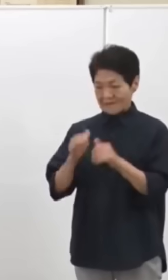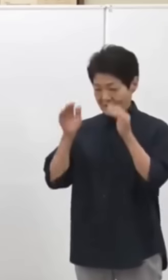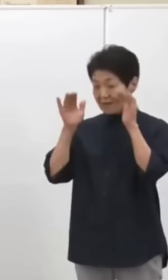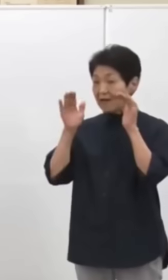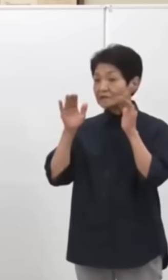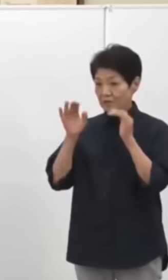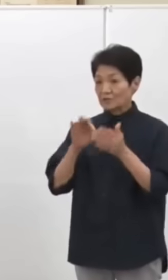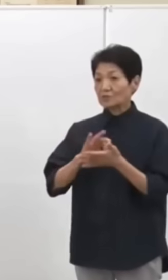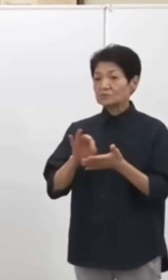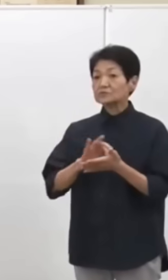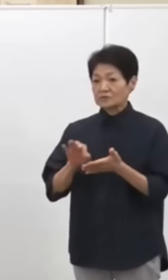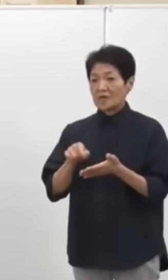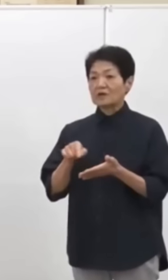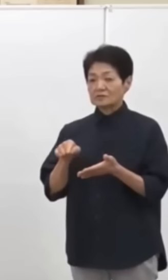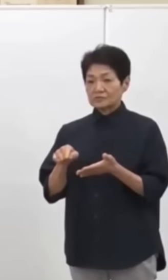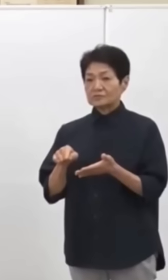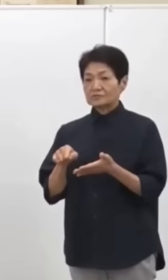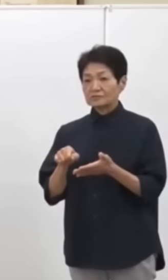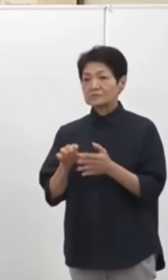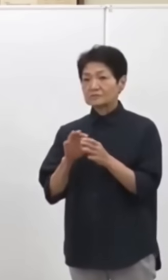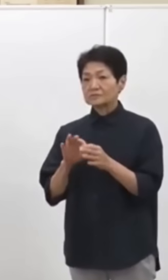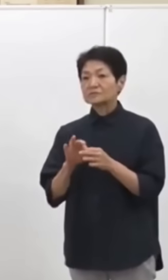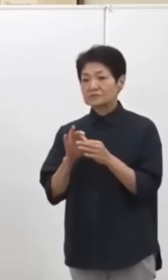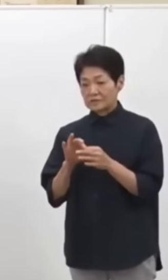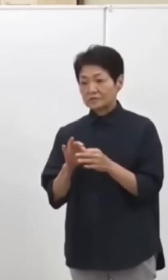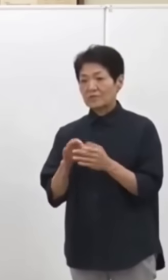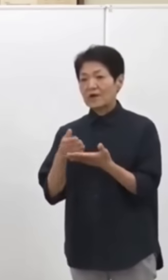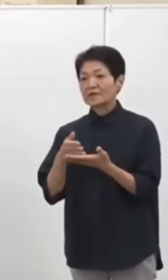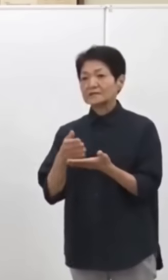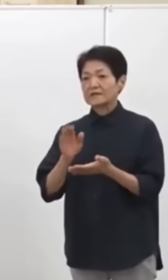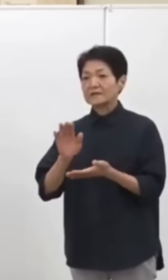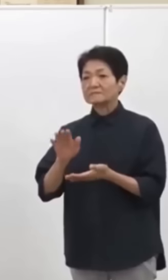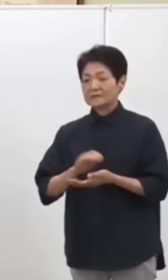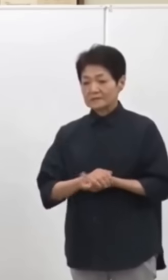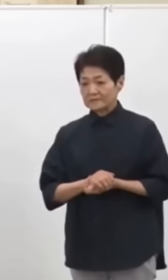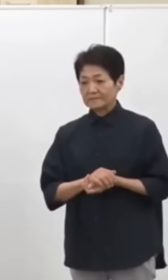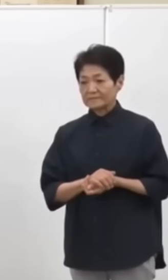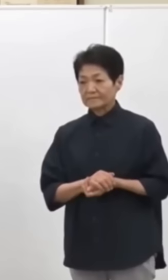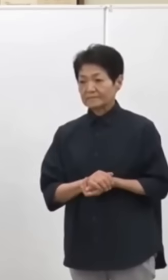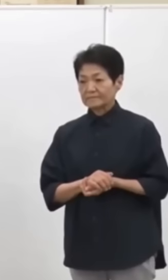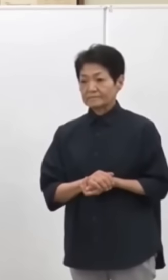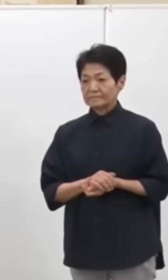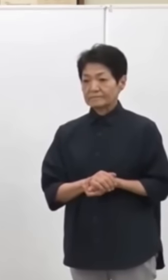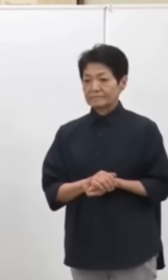そう蓋然性は高くないという趣旨のことをおっしゃってたと思うんですけれども、